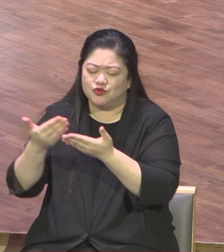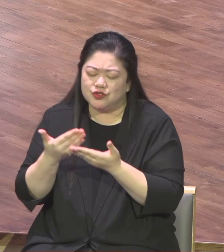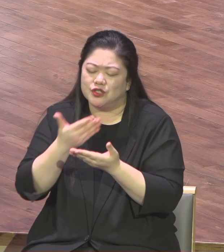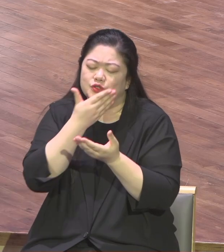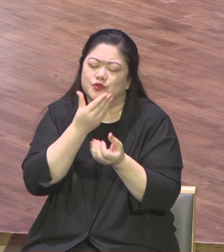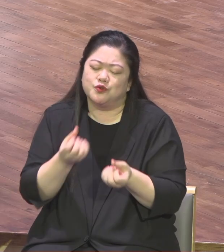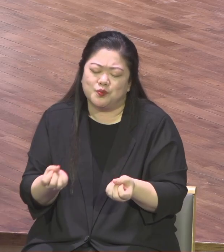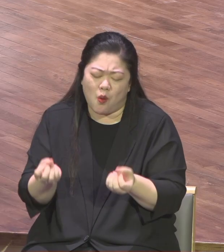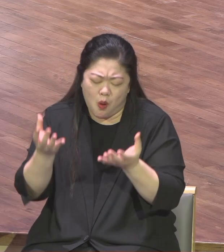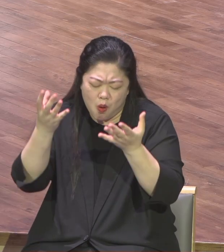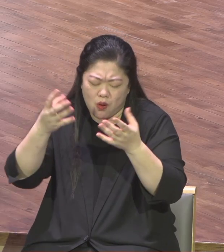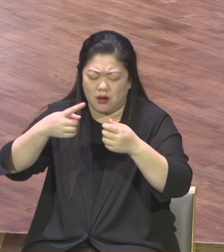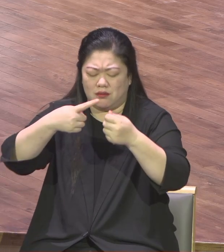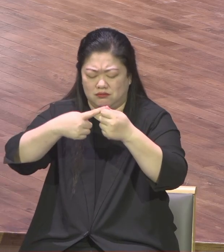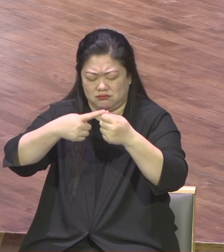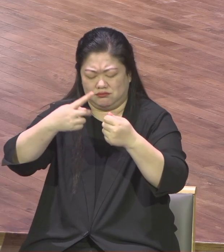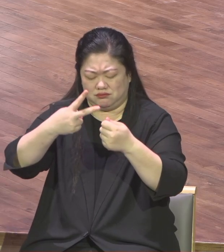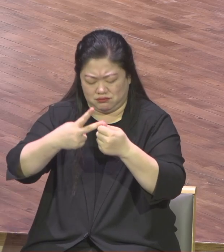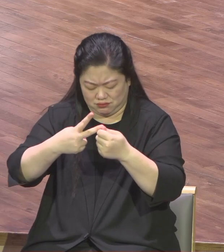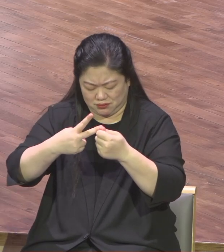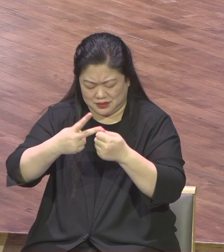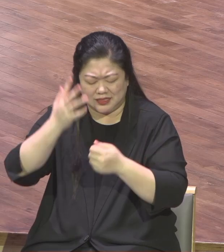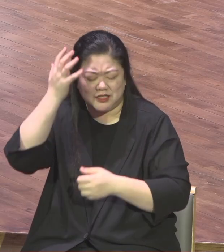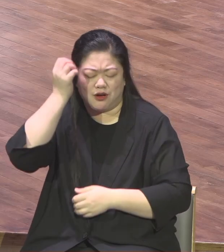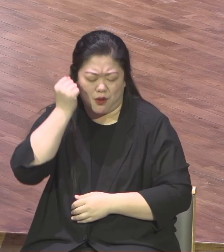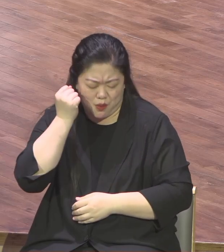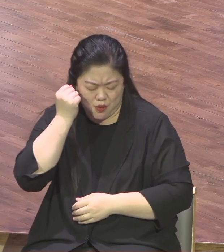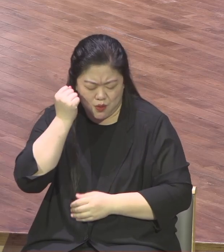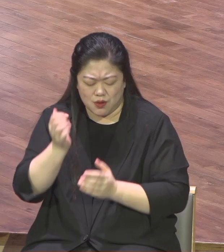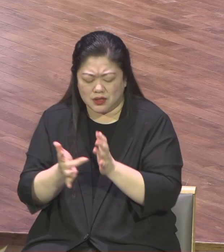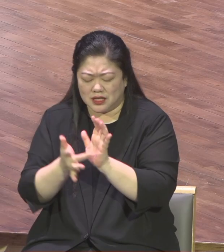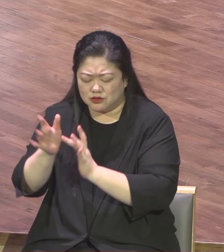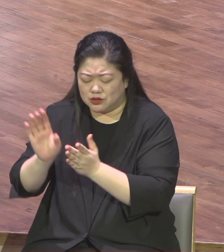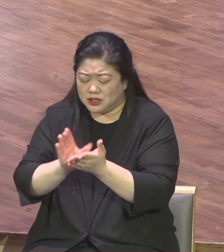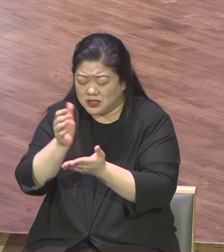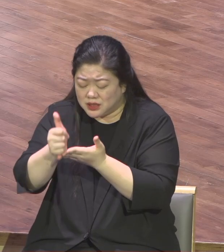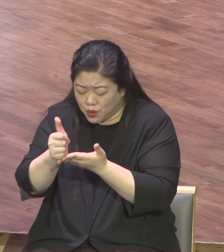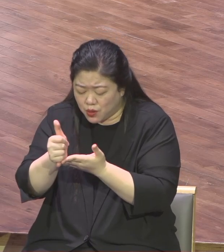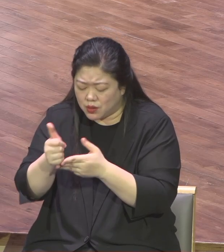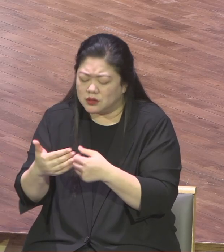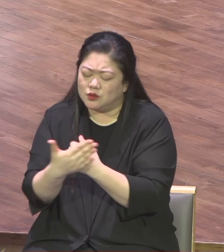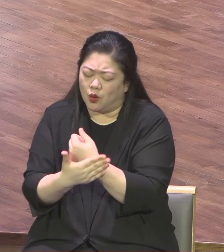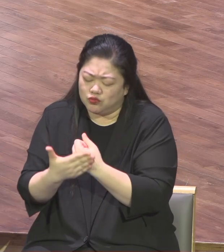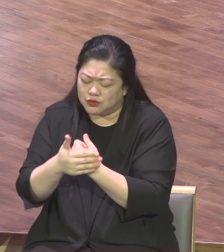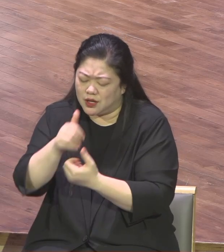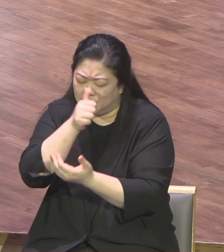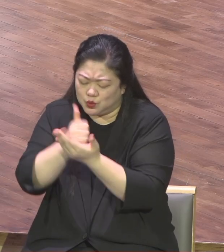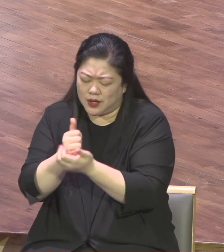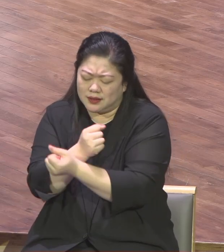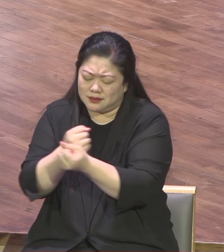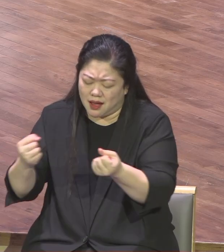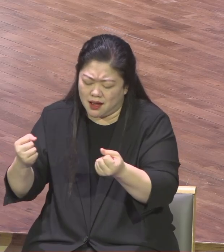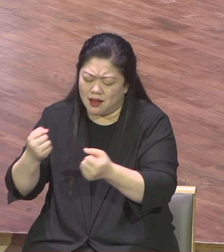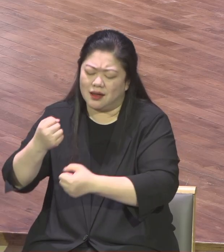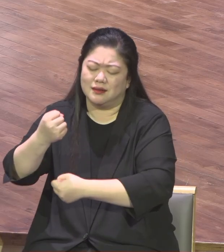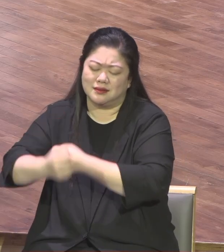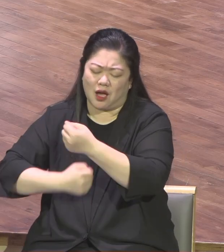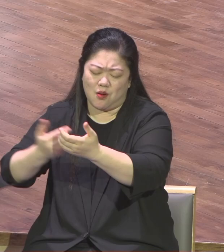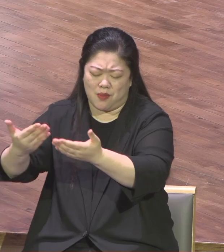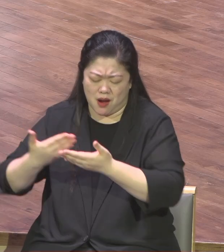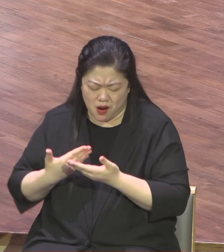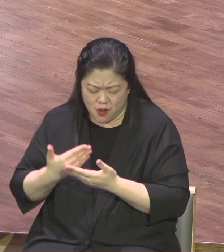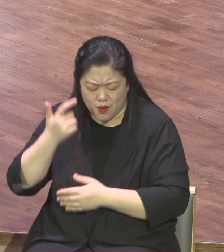번째 시간을 기억하고 예수 그리스도를 통하여 주어진 이 죄사함의 완전 자유함,